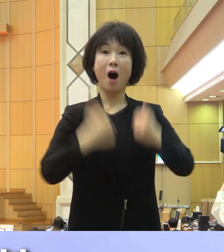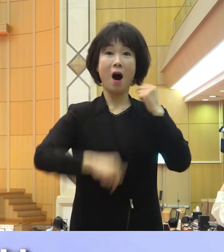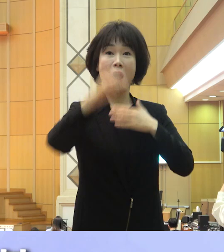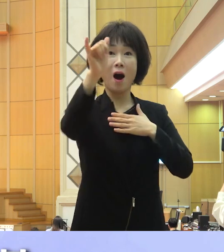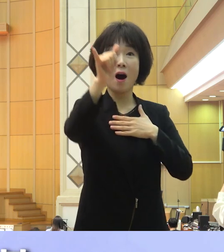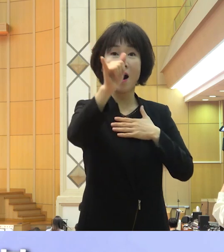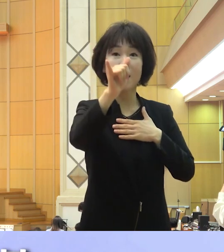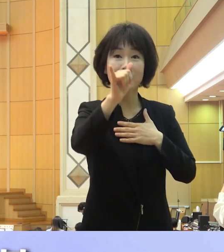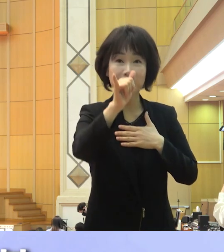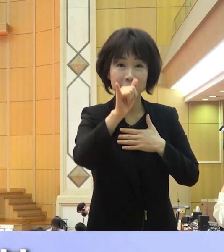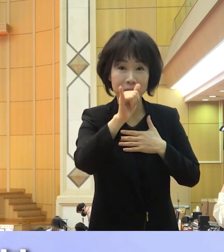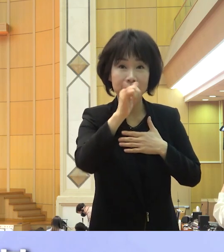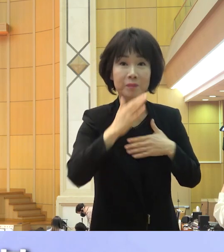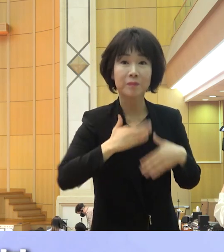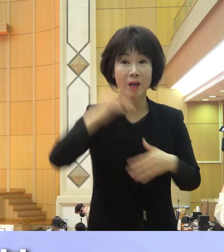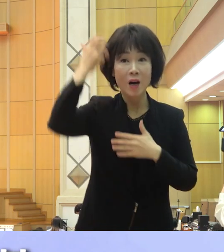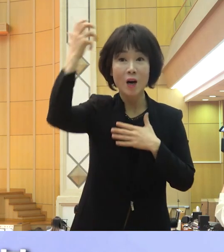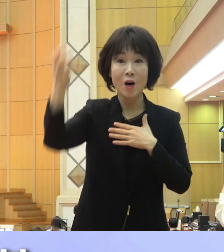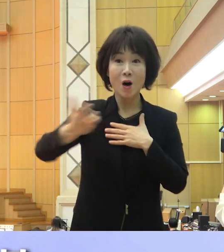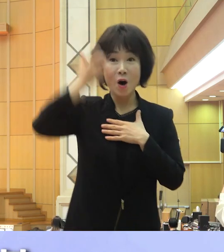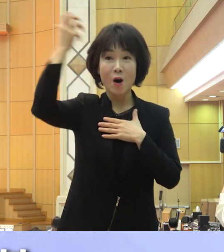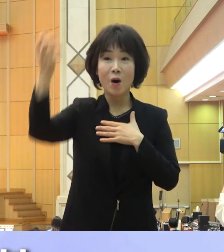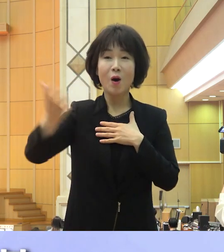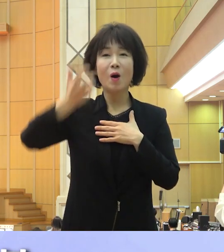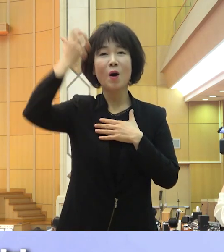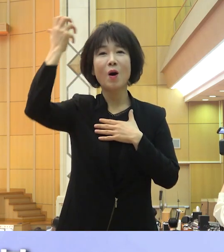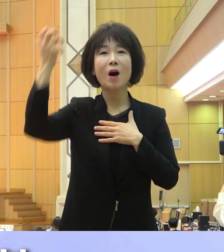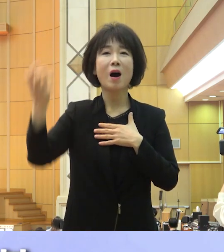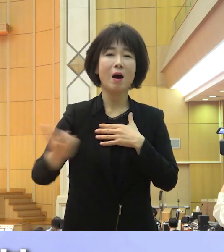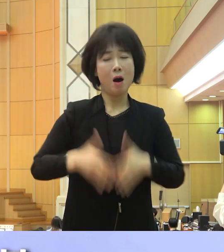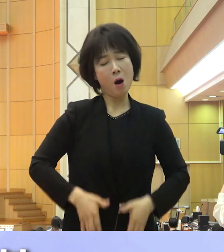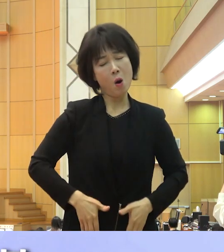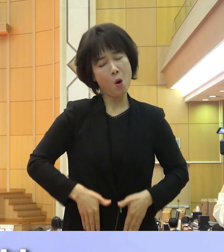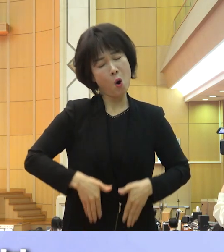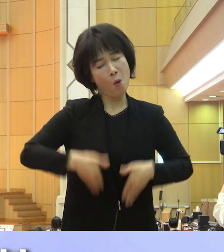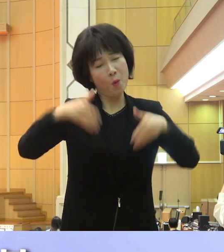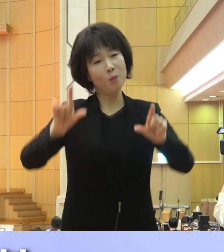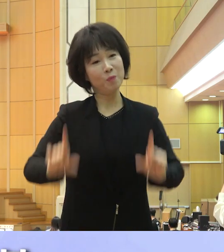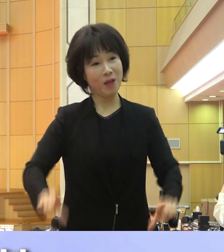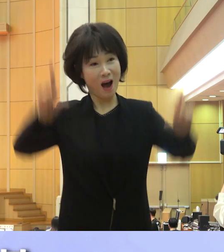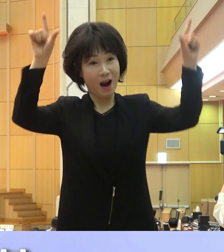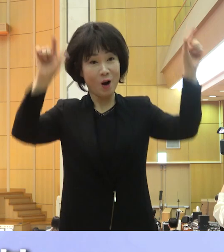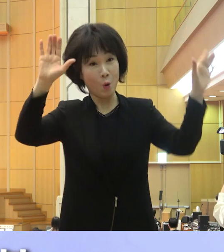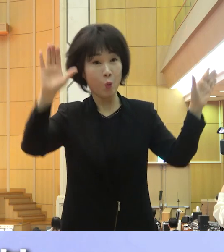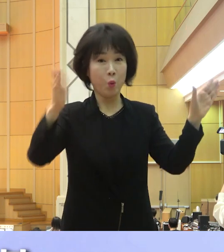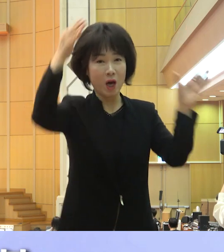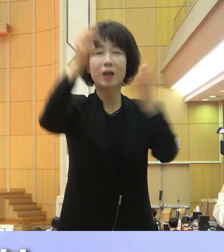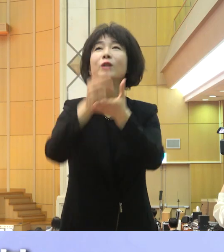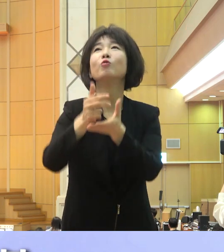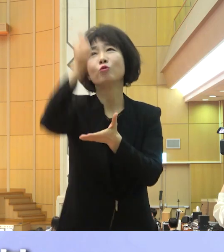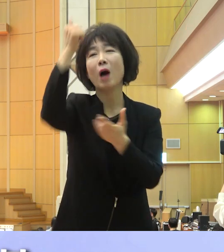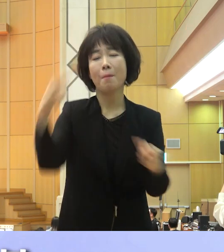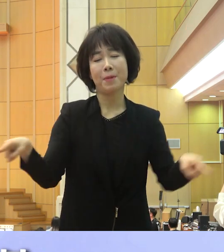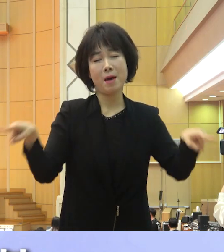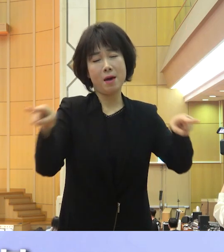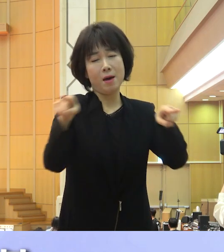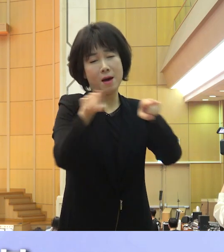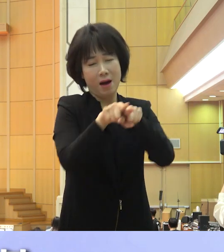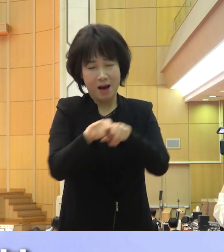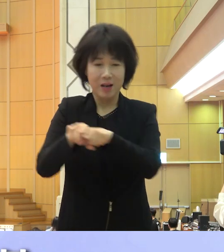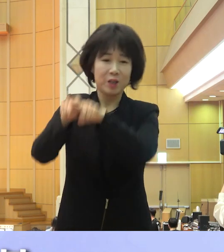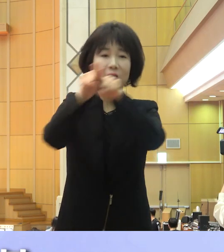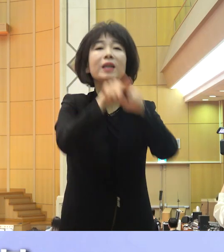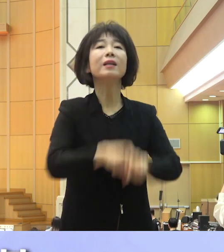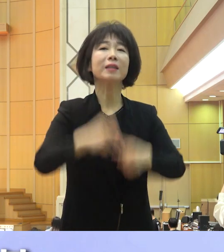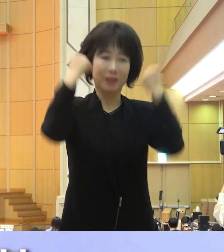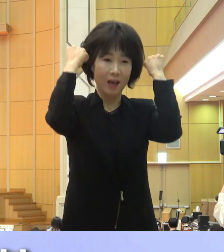기쁘나. 내 영혼에 봄날 되어서 주